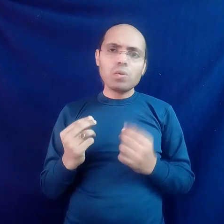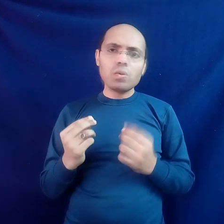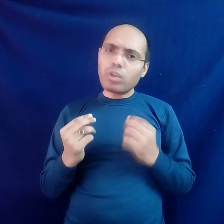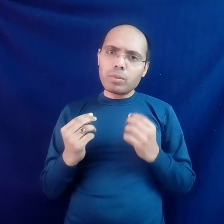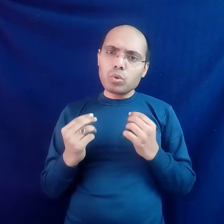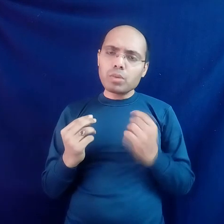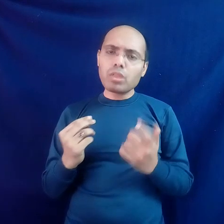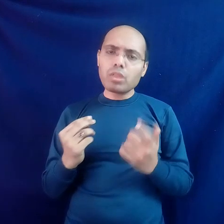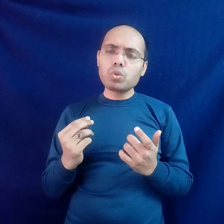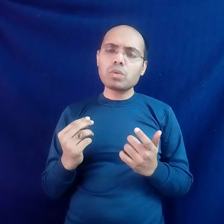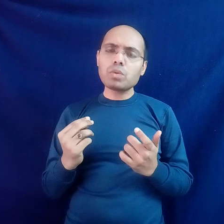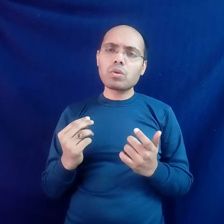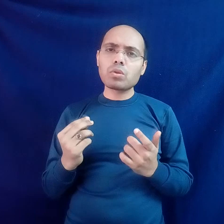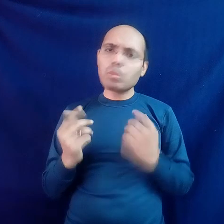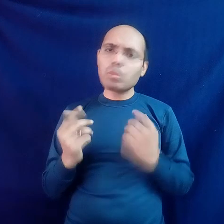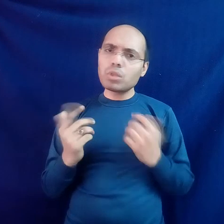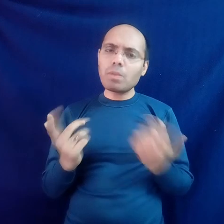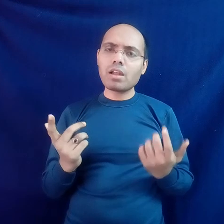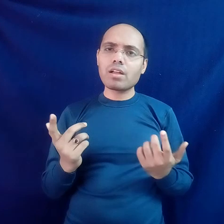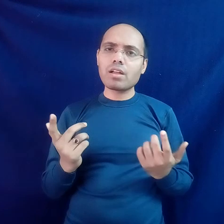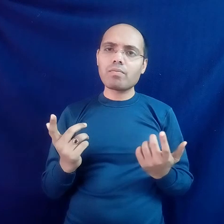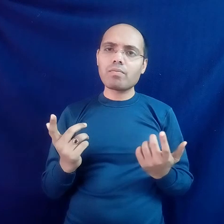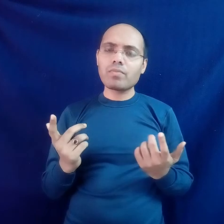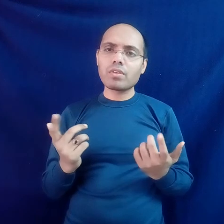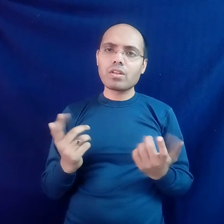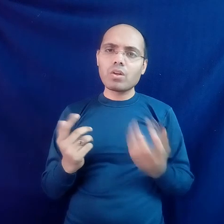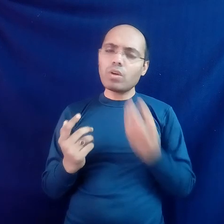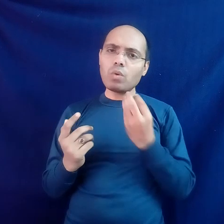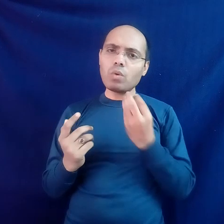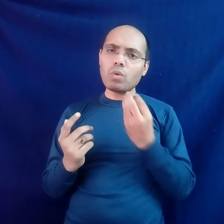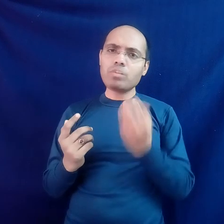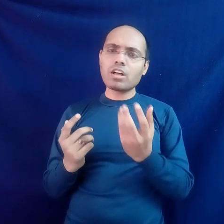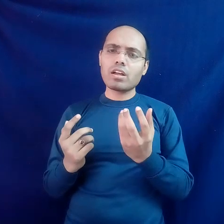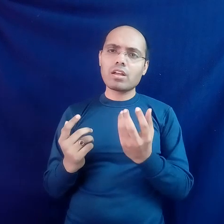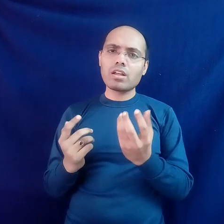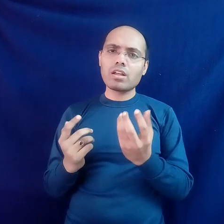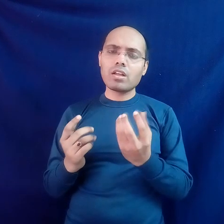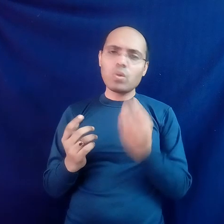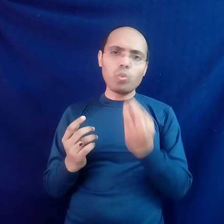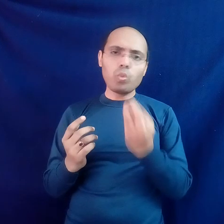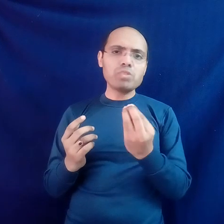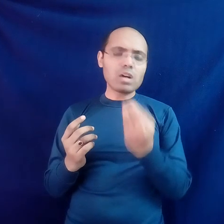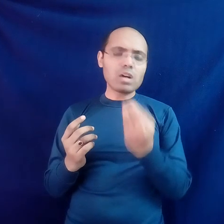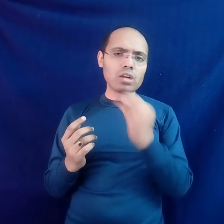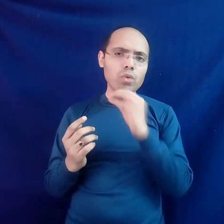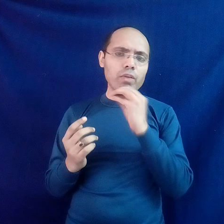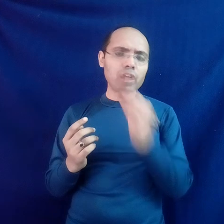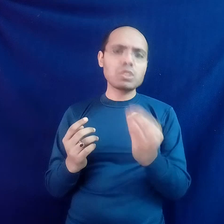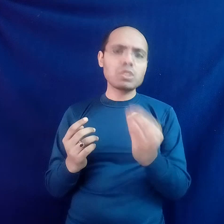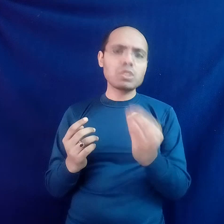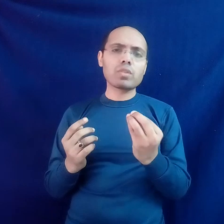और सब सूक्ष्म से सूक्ष्म है दोस्तों, सब उसे मिलना है। और ये ऊर्जा है, ऊर्जा का कोई विनाश नहीं हो सकता